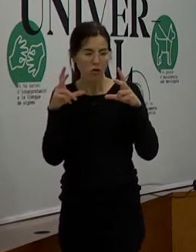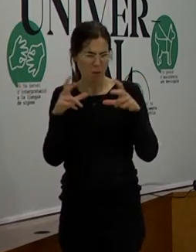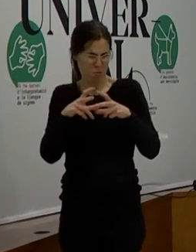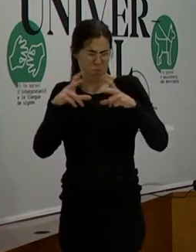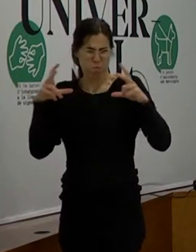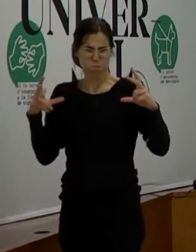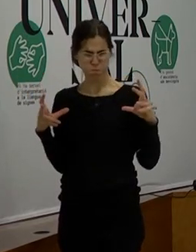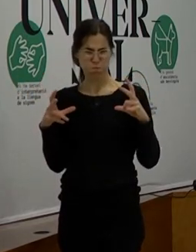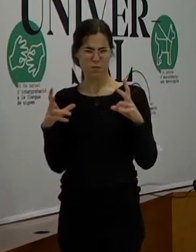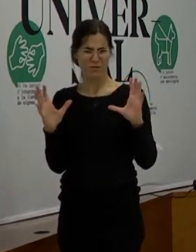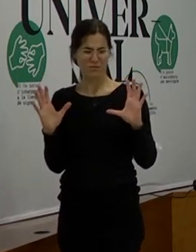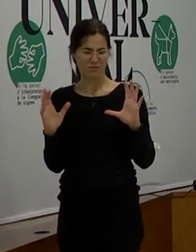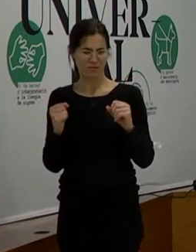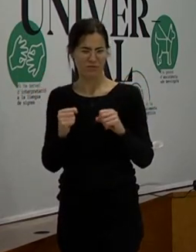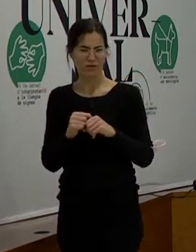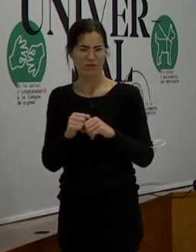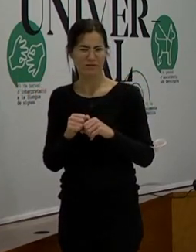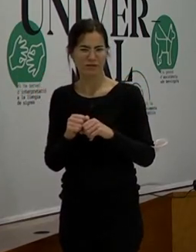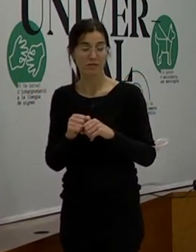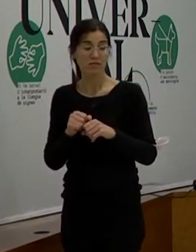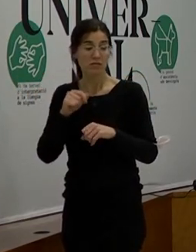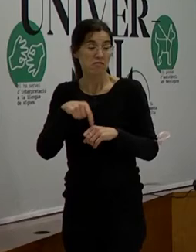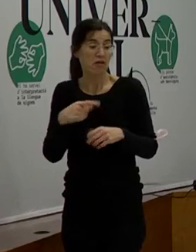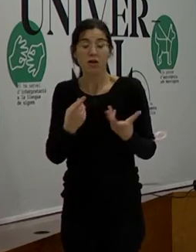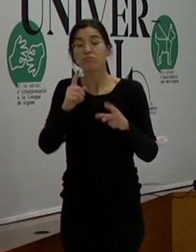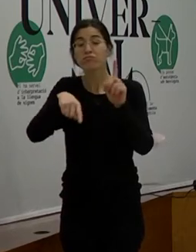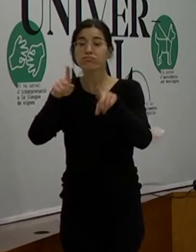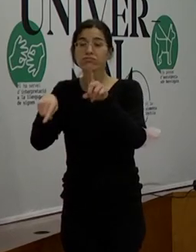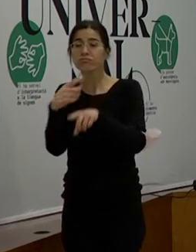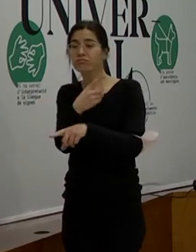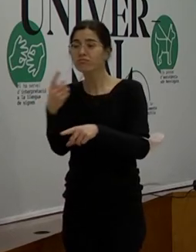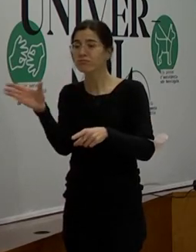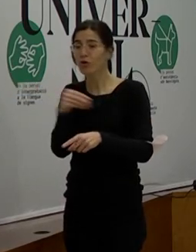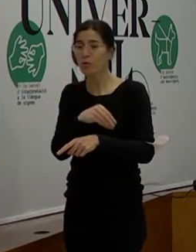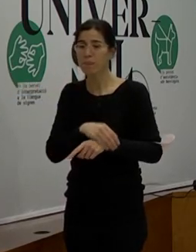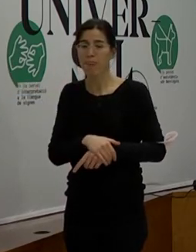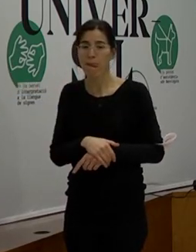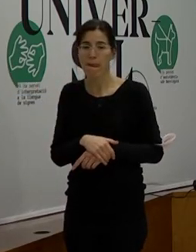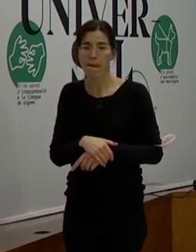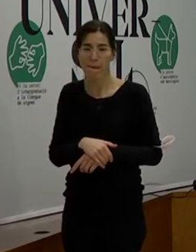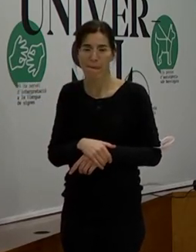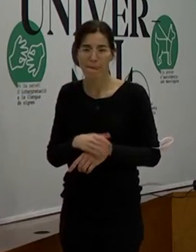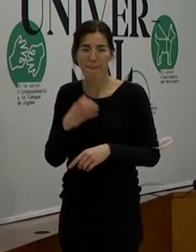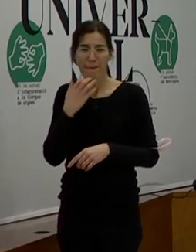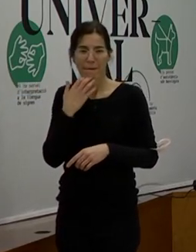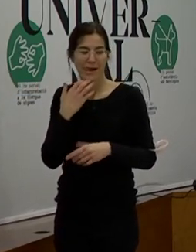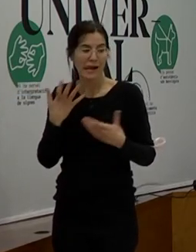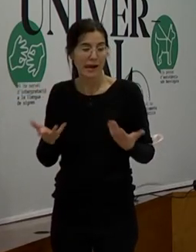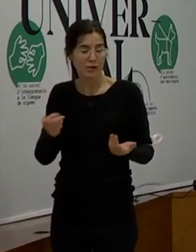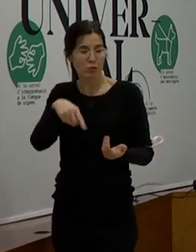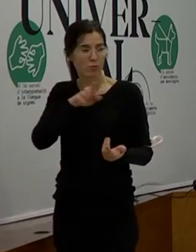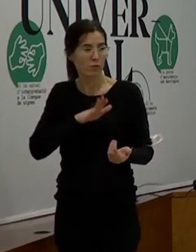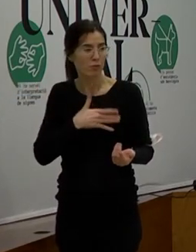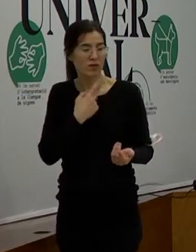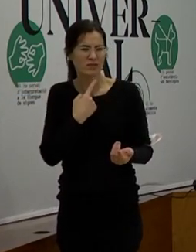gordos, eh? I, bueno, aquí teniu a tots, no? Clar, a més, ara em pots dir qui no va